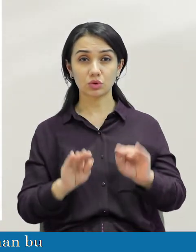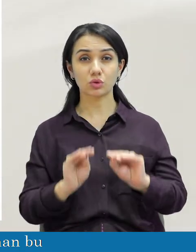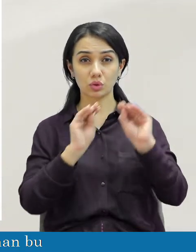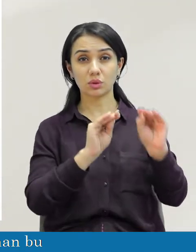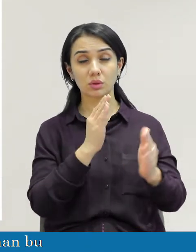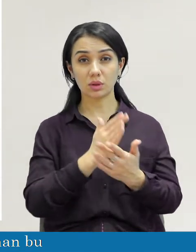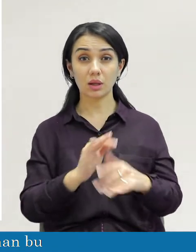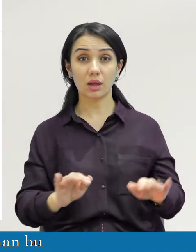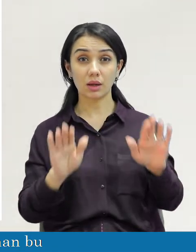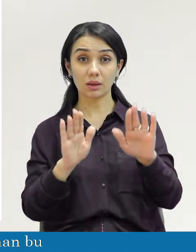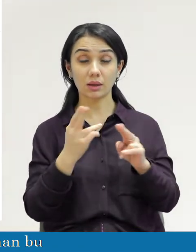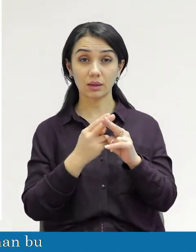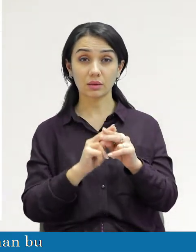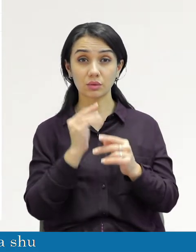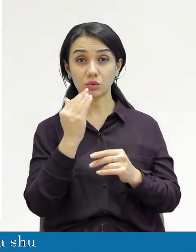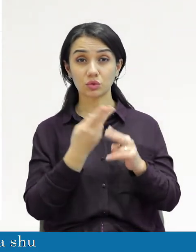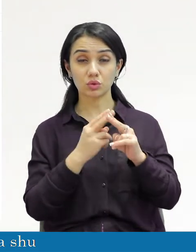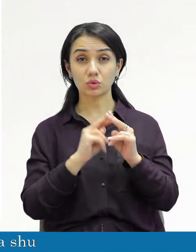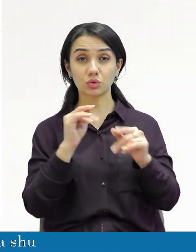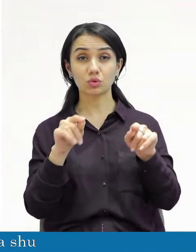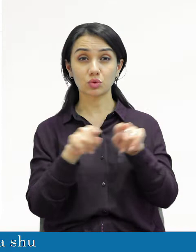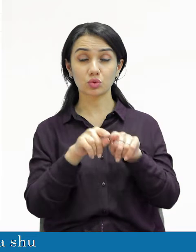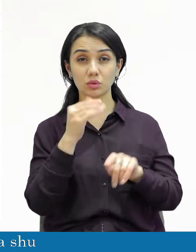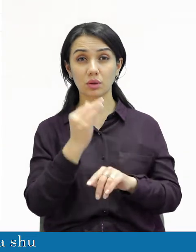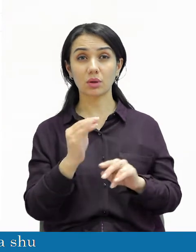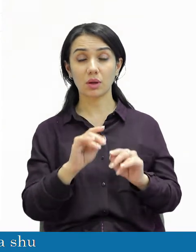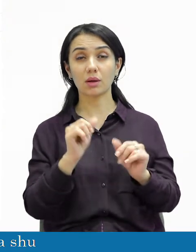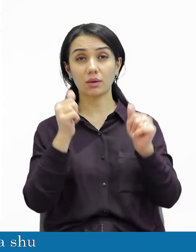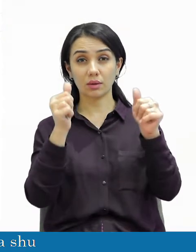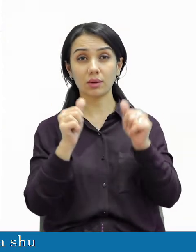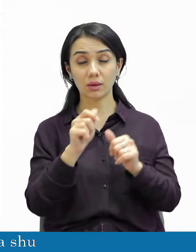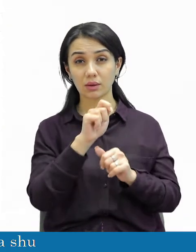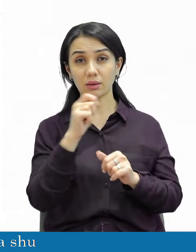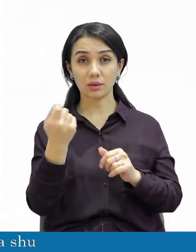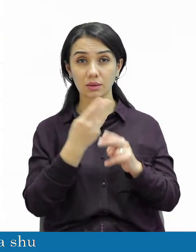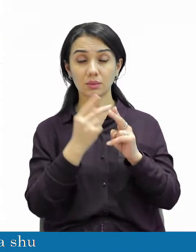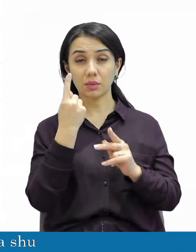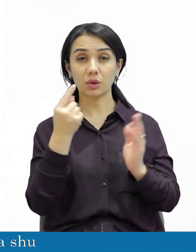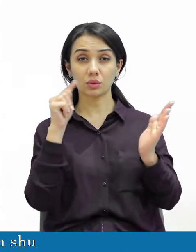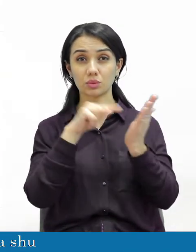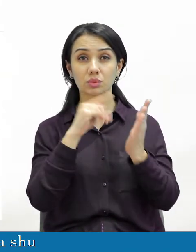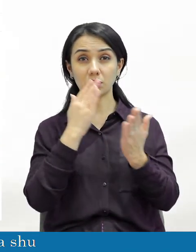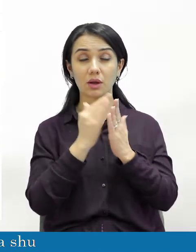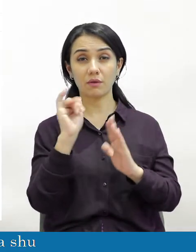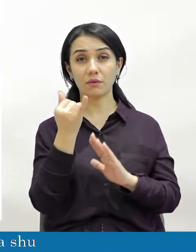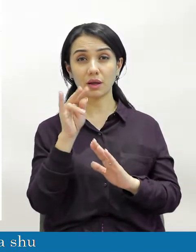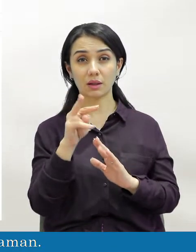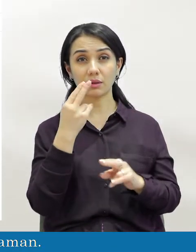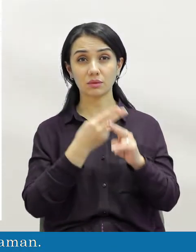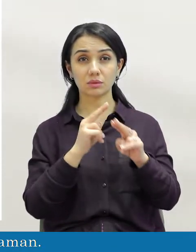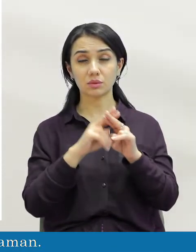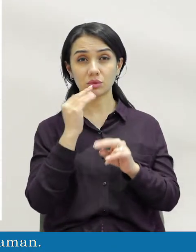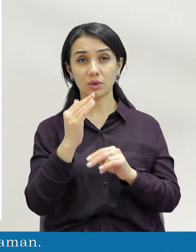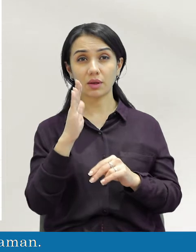olgandim. Lekin endi men bu yerdan shunchaki kalendar deb bitta ustiga bossam, faylni aynan mana